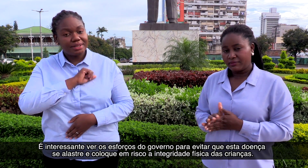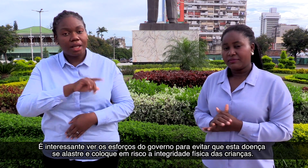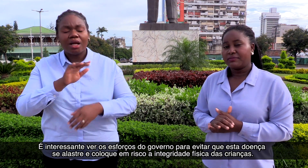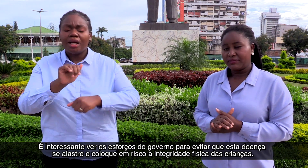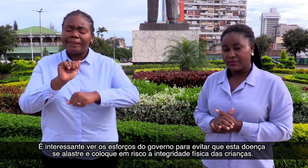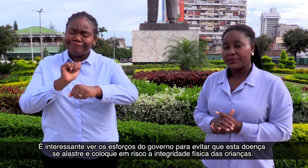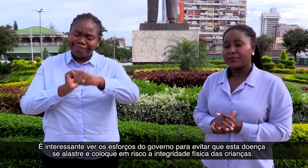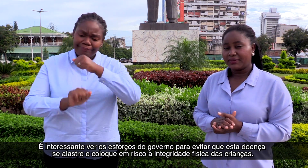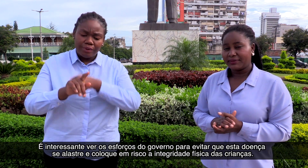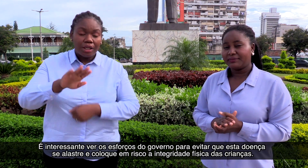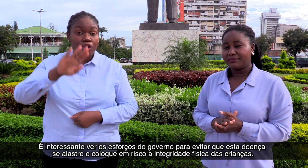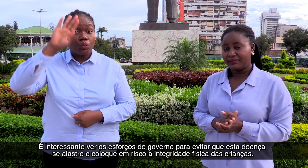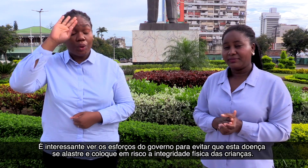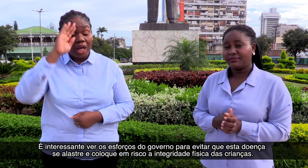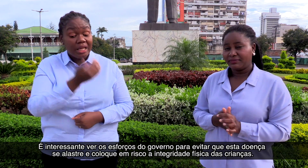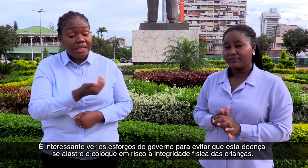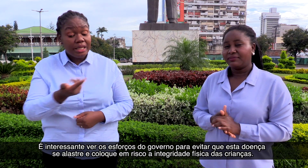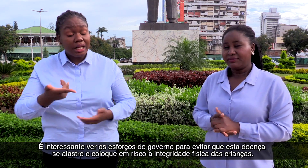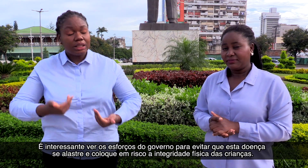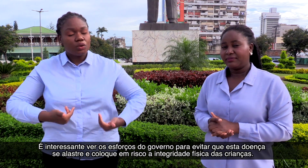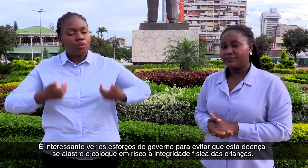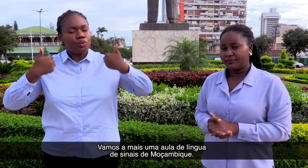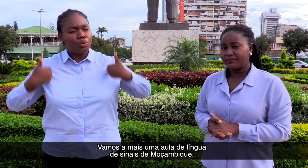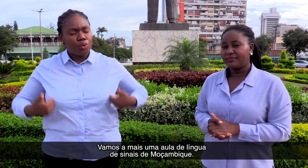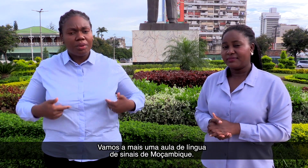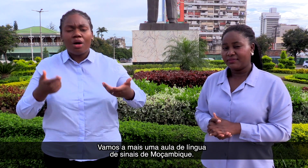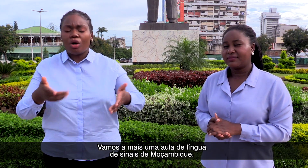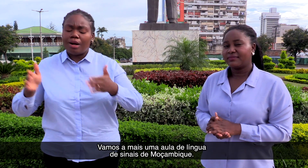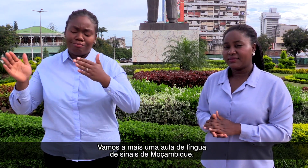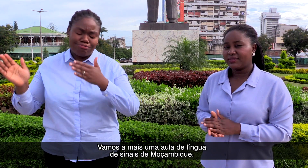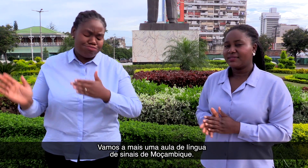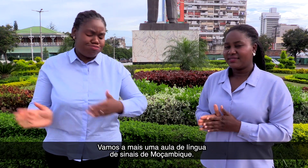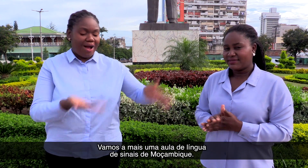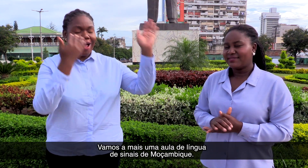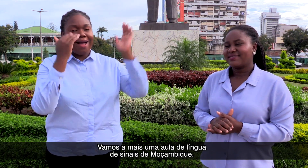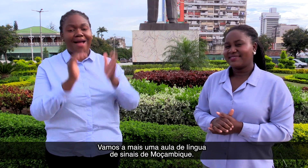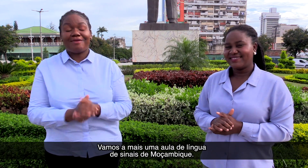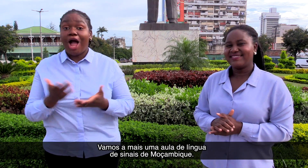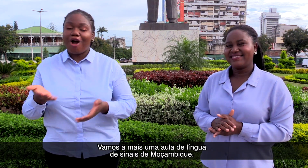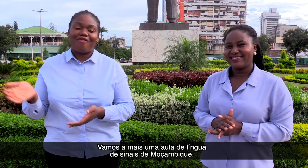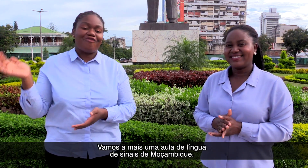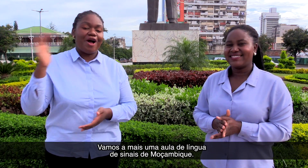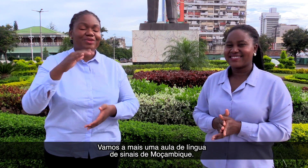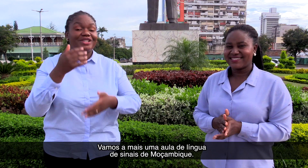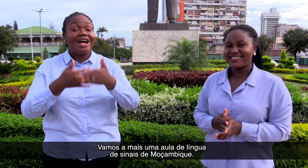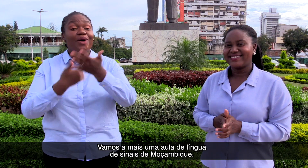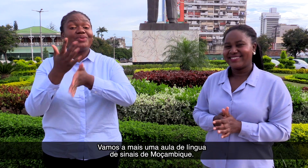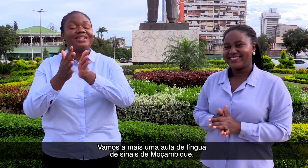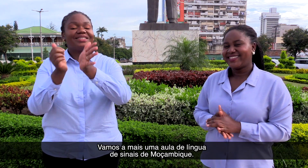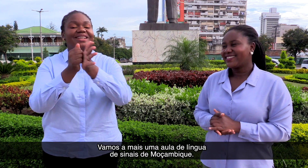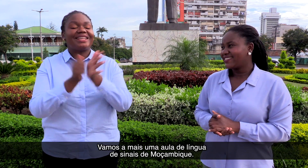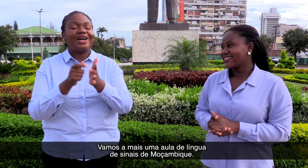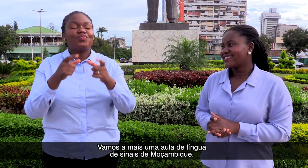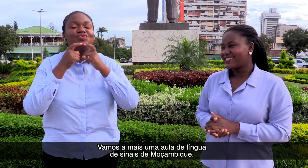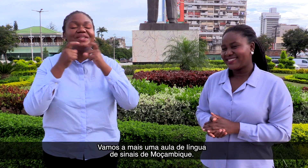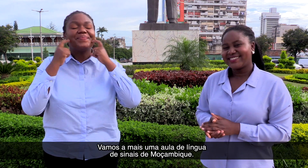os esforços do governo para evitar que esta doença se alastre e coloque em risco a integridade física das crianças. Vamos